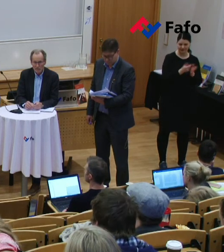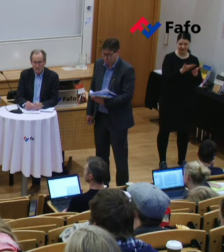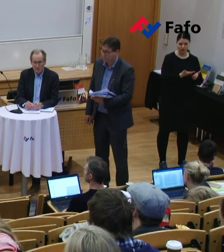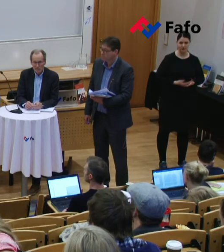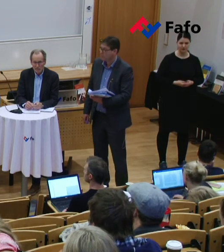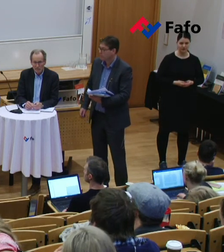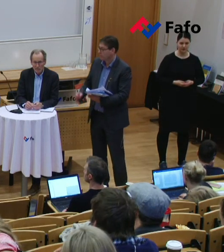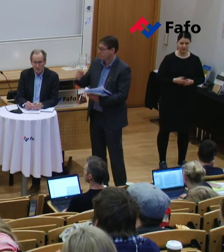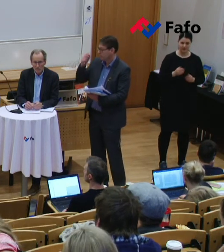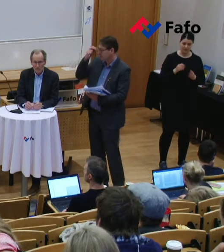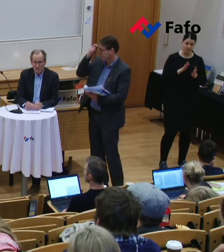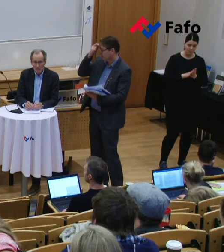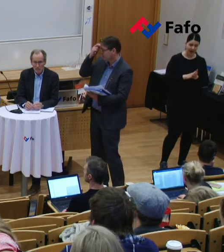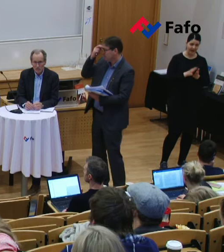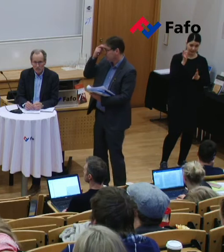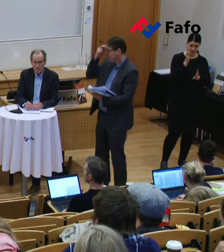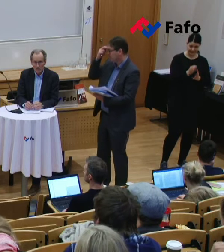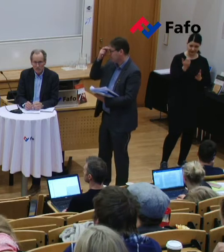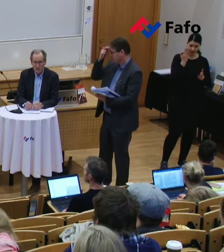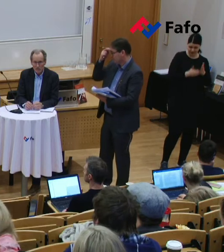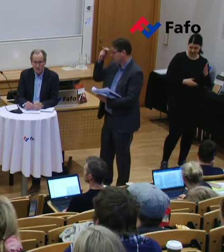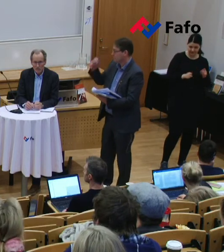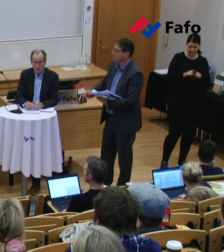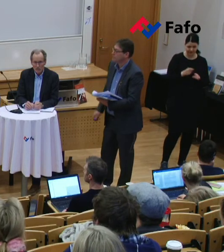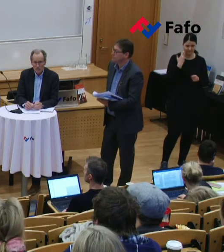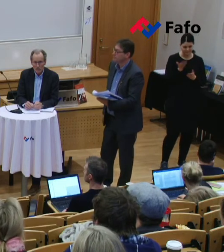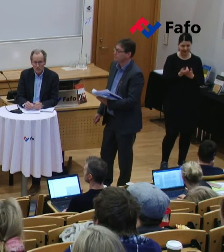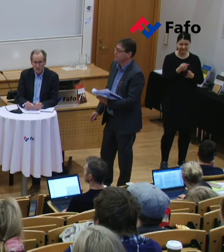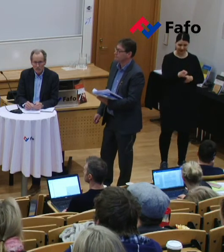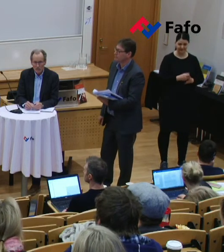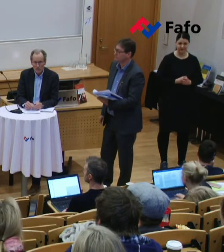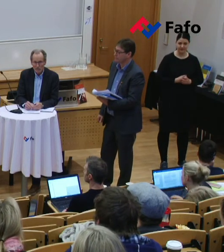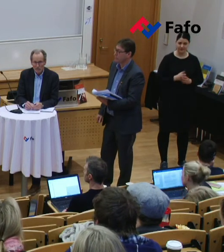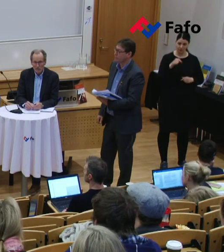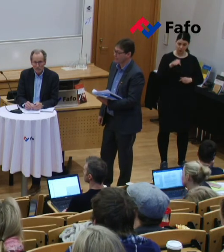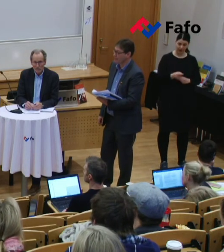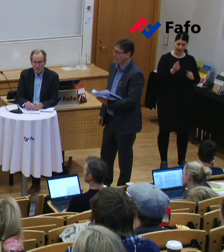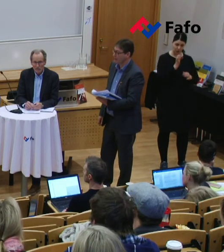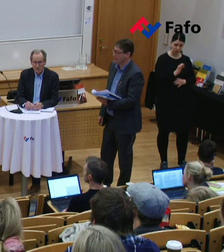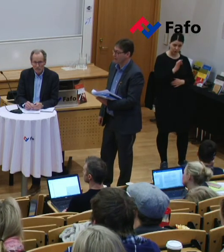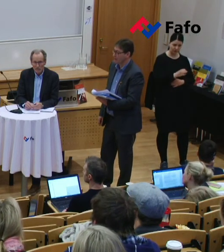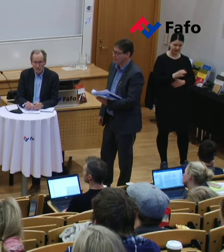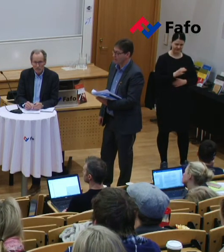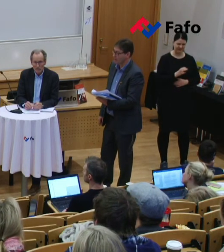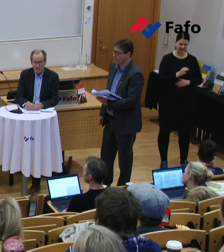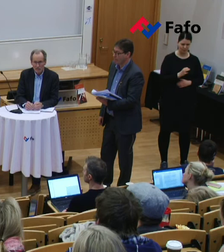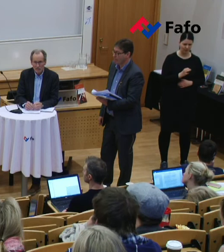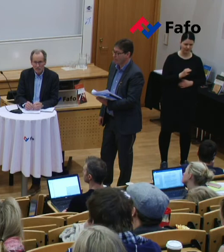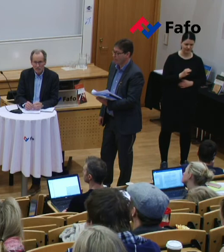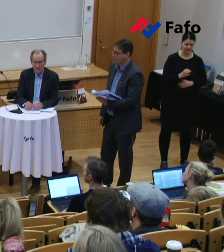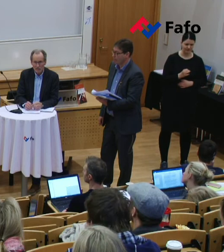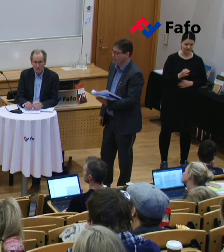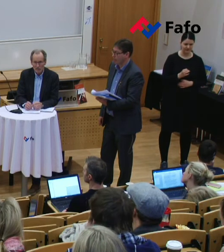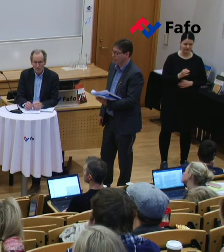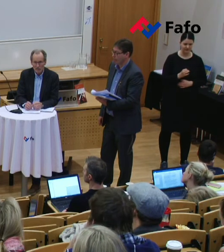en prosentandel som går til vanskeligstilte. Og her i Oslo var det Selvåg, men det har bredt om seg både i Drammen, Bodø og